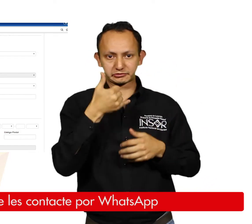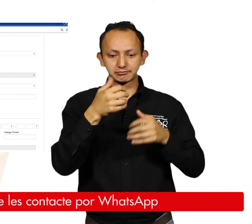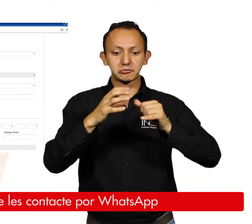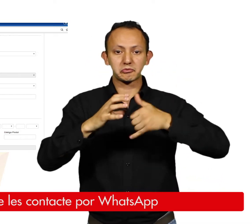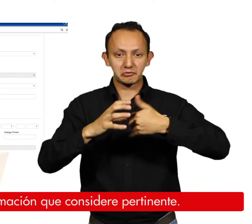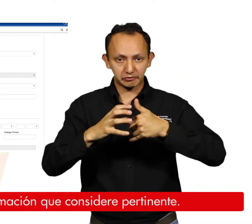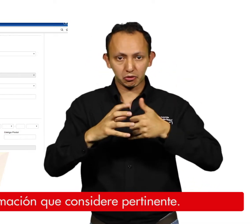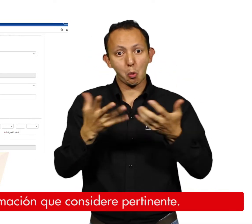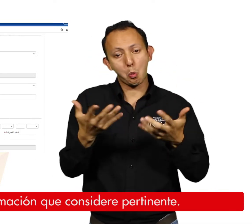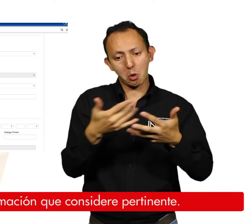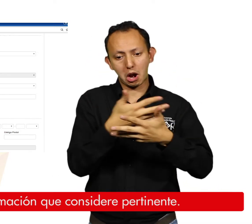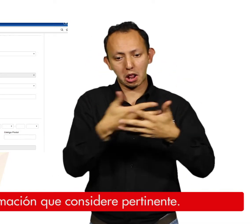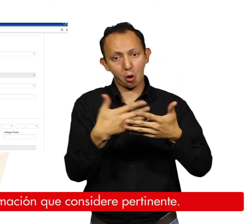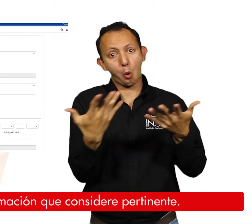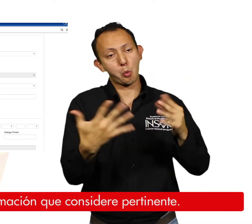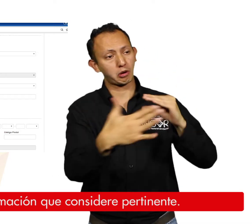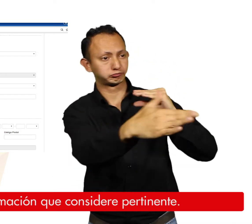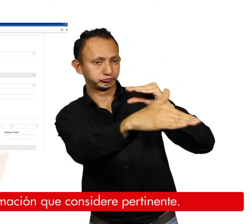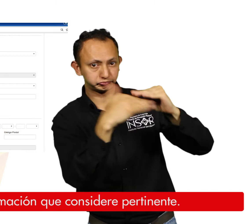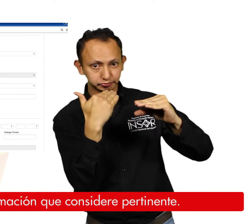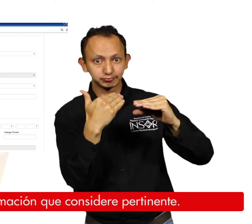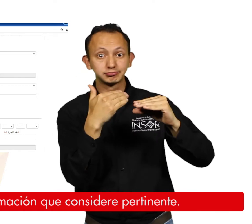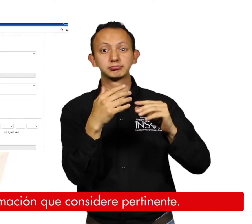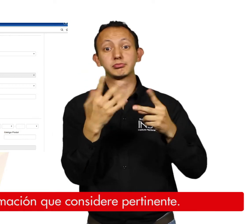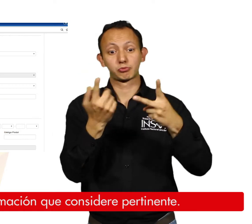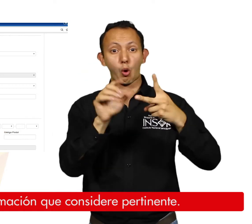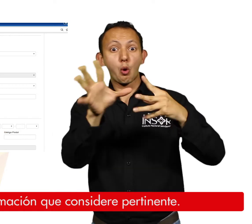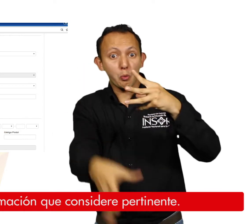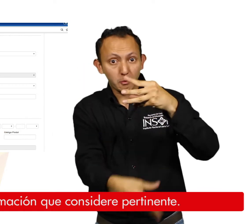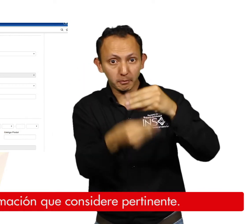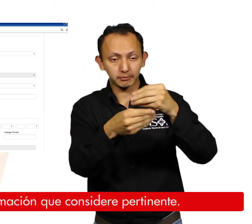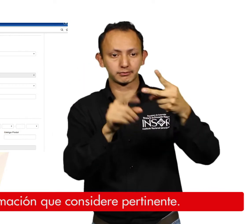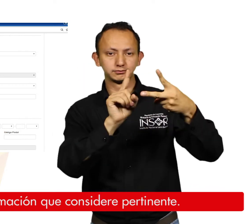WhatsApp o la información que considere pertinente.